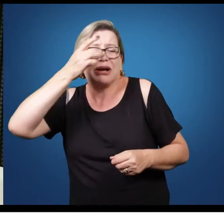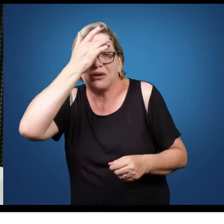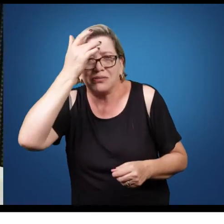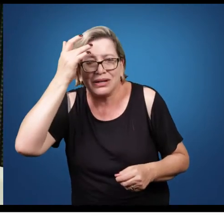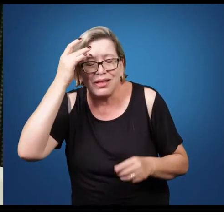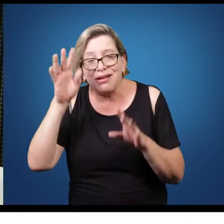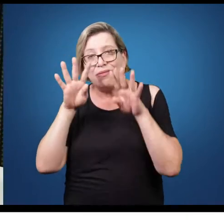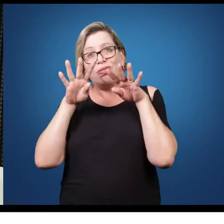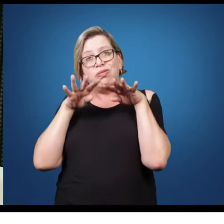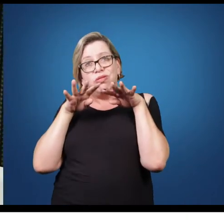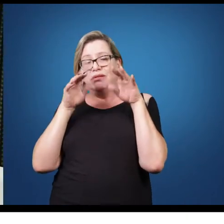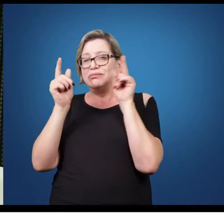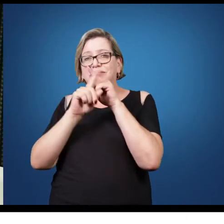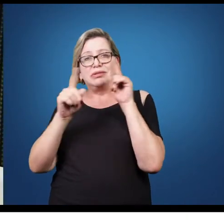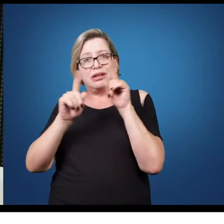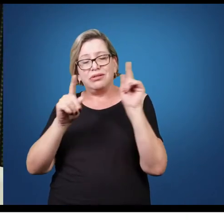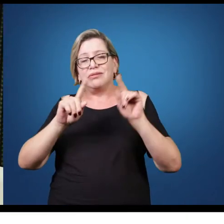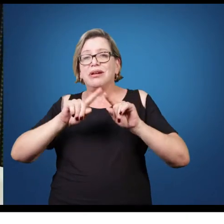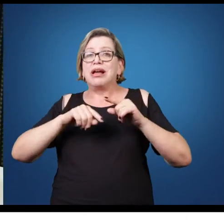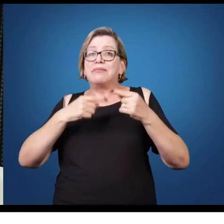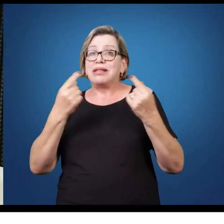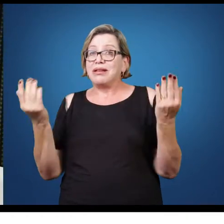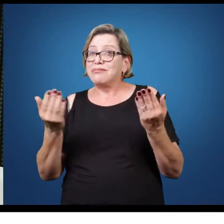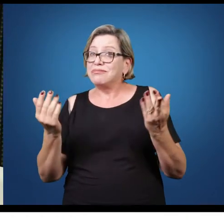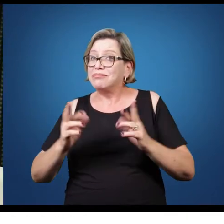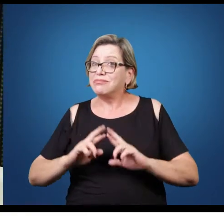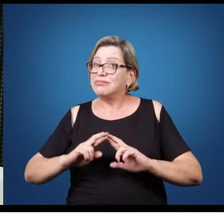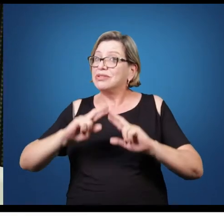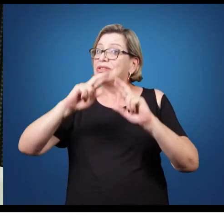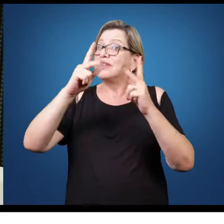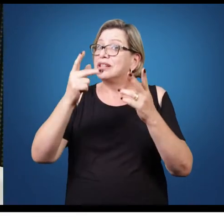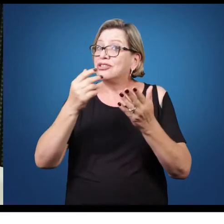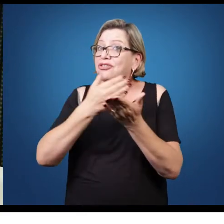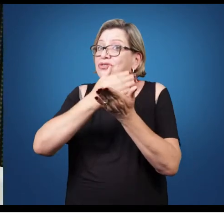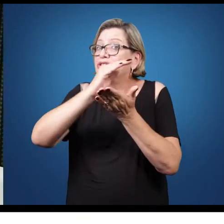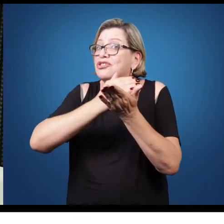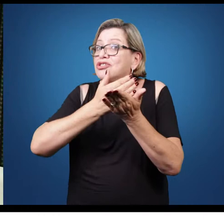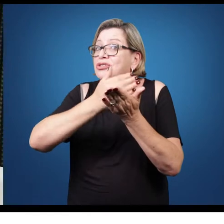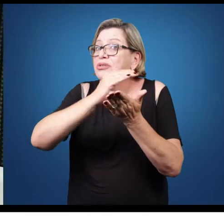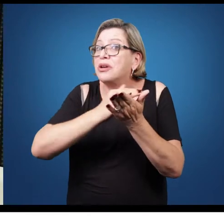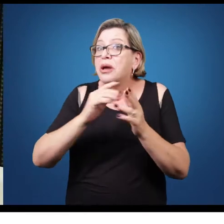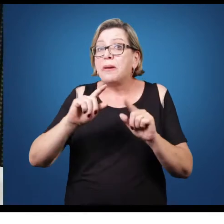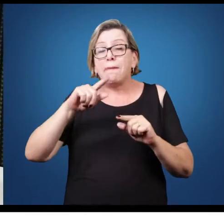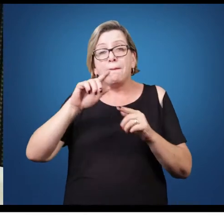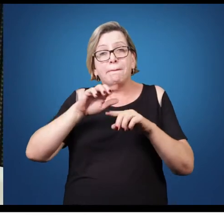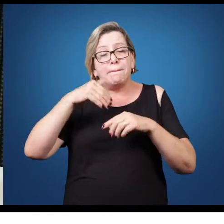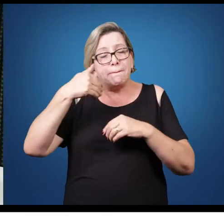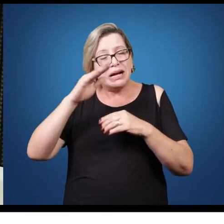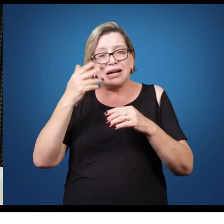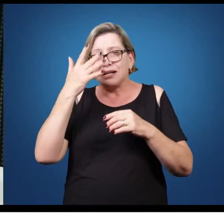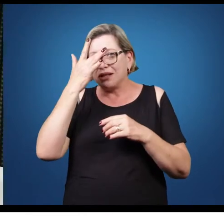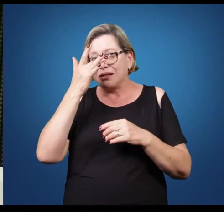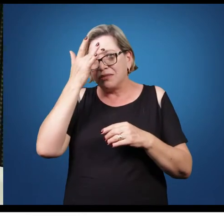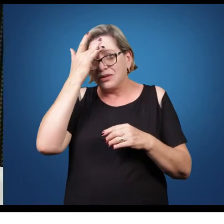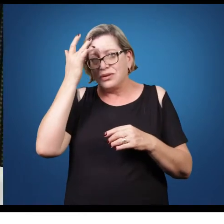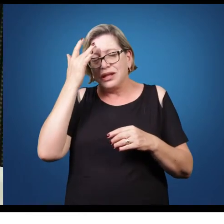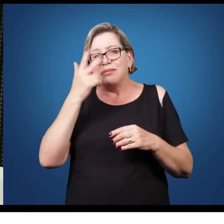é por aí que a indústria cultural tem caminhado que maneira mais pulverizada e até de maneira mais democrática aparentemente